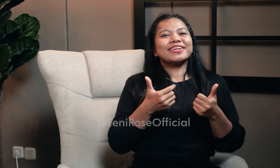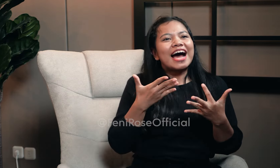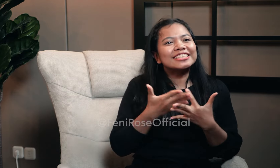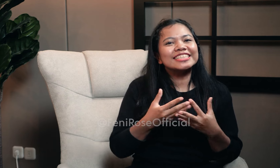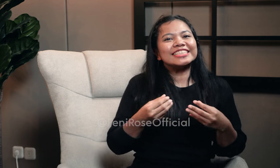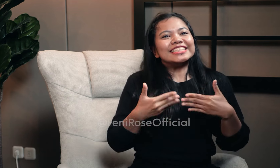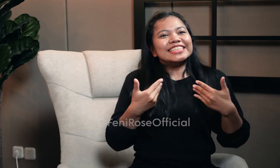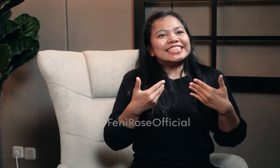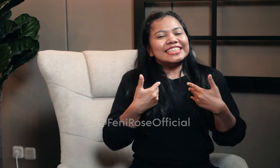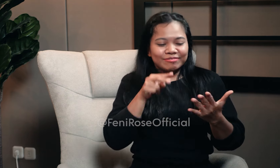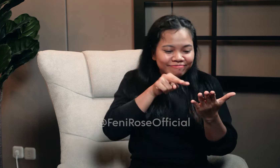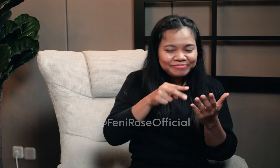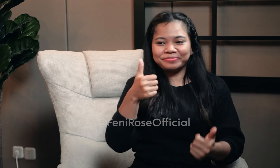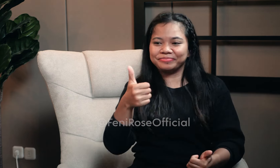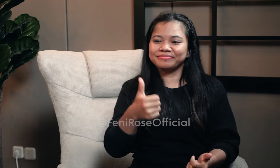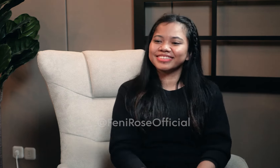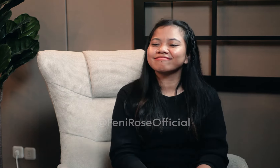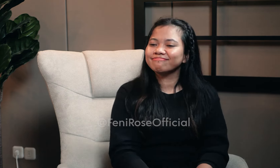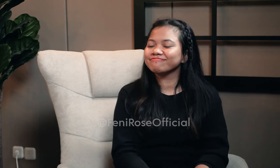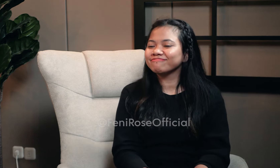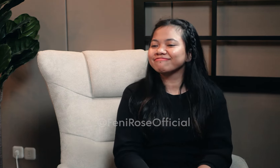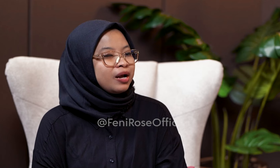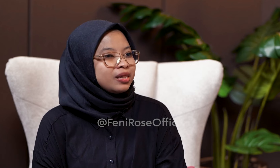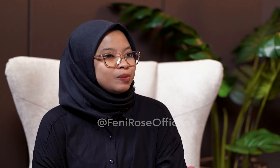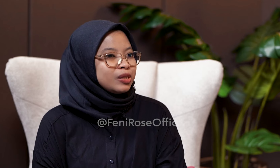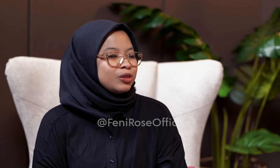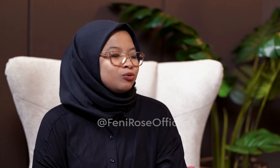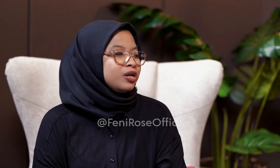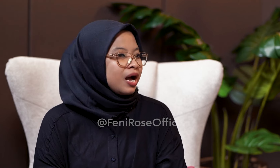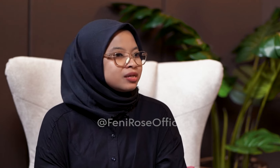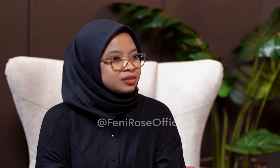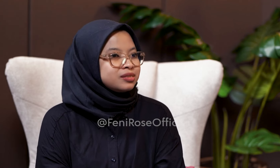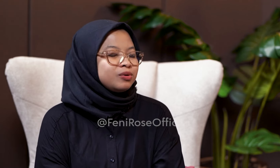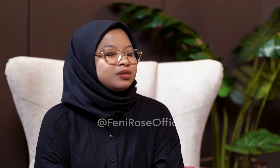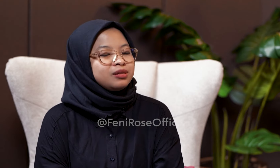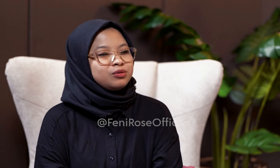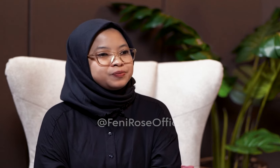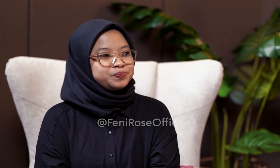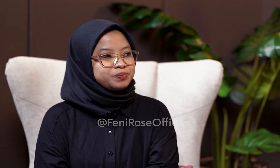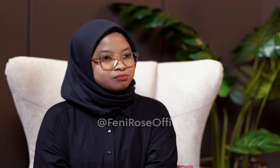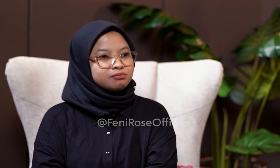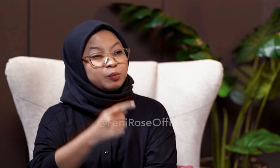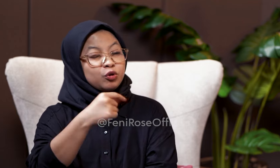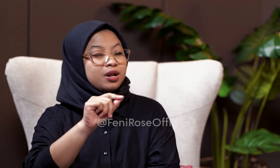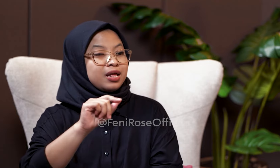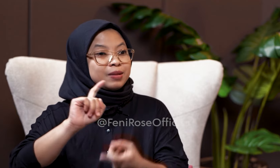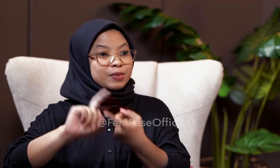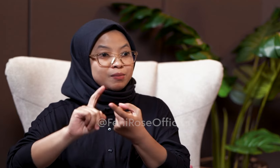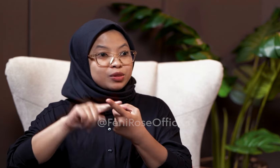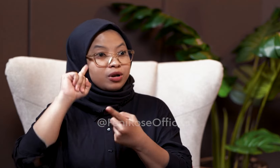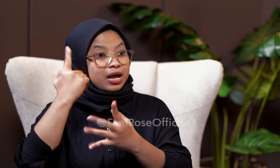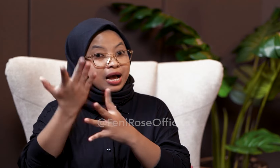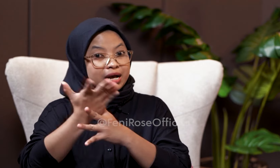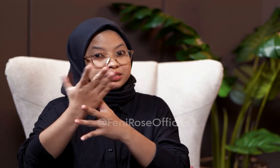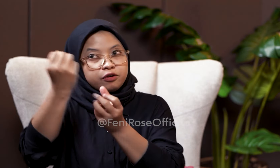kado terindah akses Gimana saya bu buat memberikan teman-teman tuli akses ah akses teman-teman tuli untuk bisa mendapatkan informasi mengenai